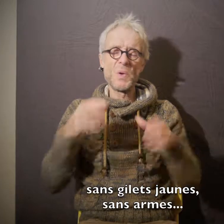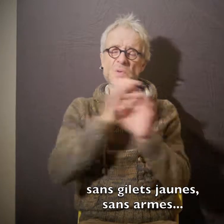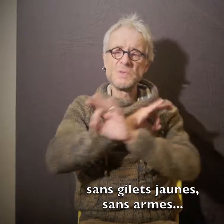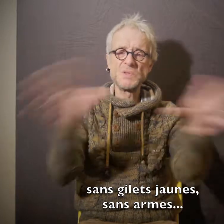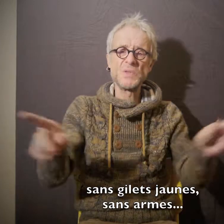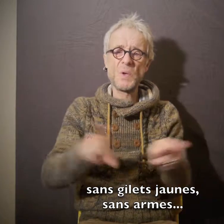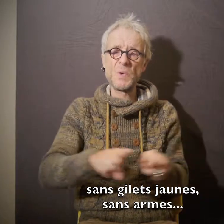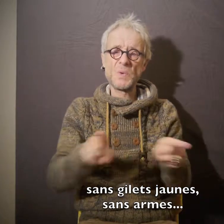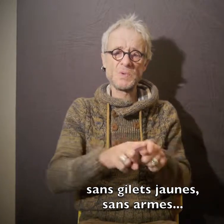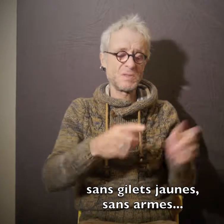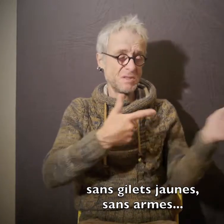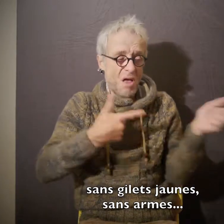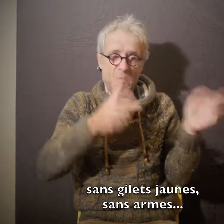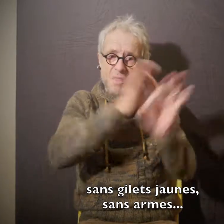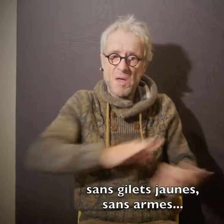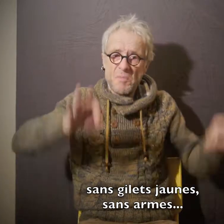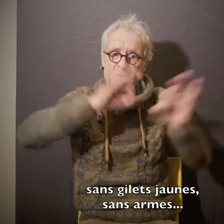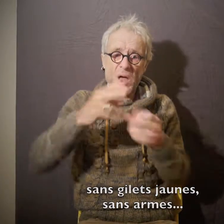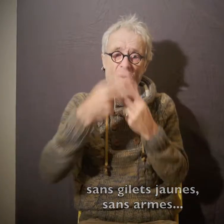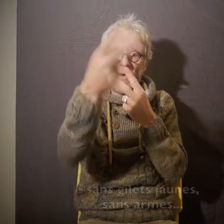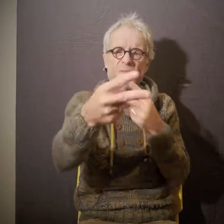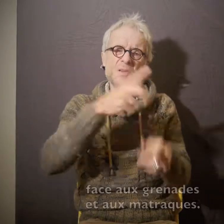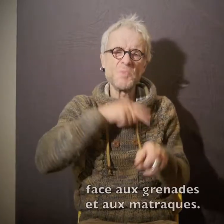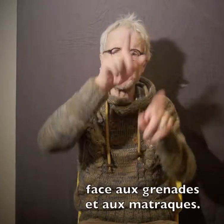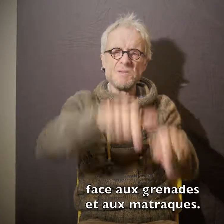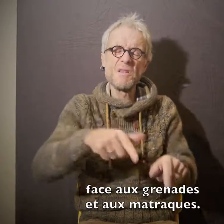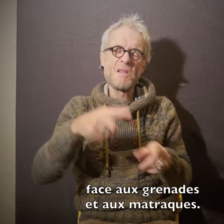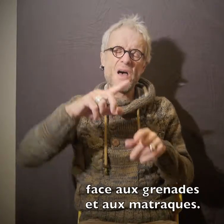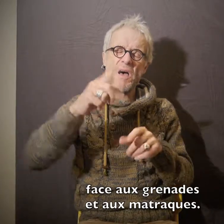jaune, sans armes, face aux grenades et aux matraques.